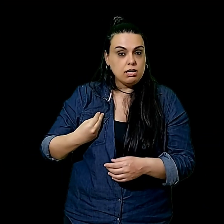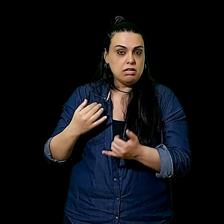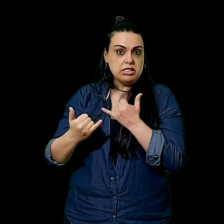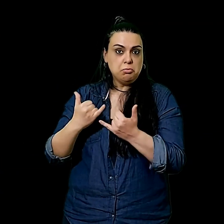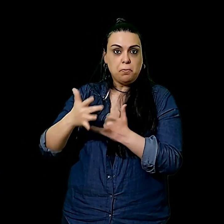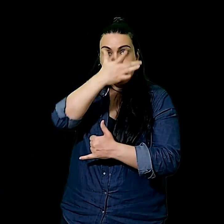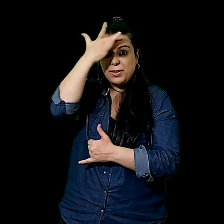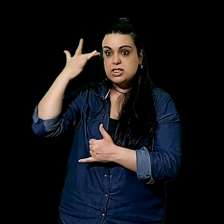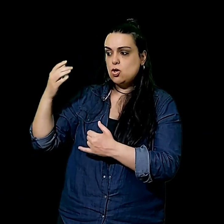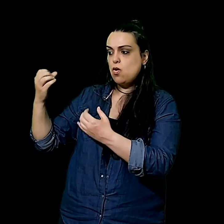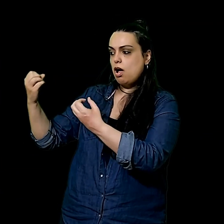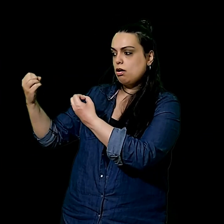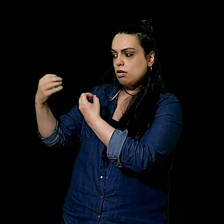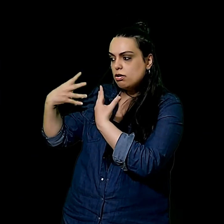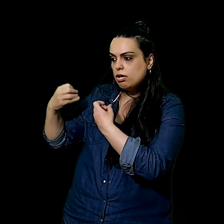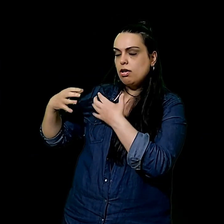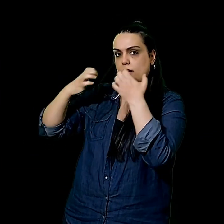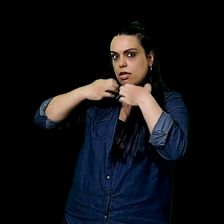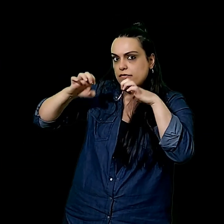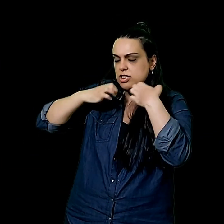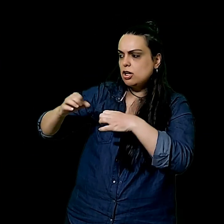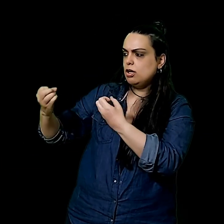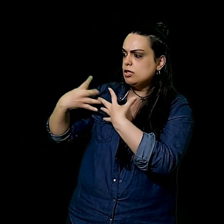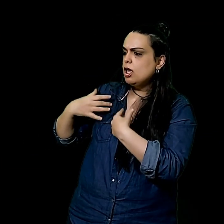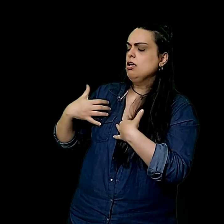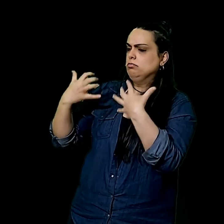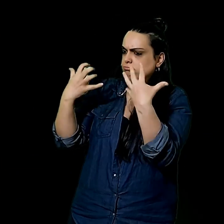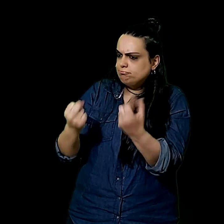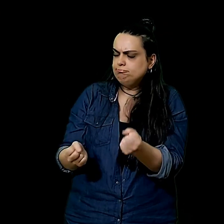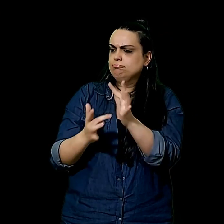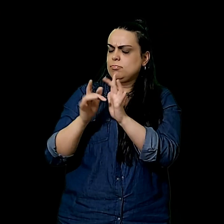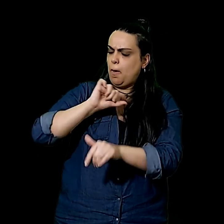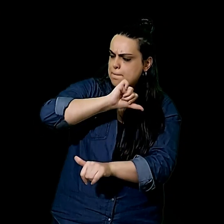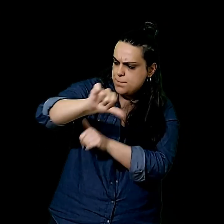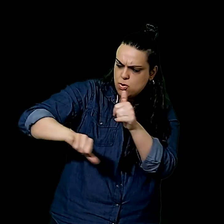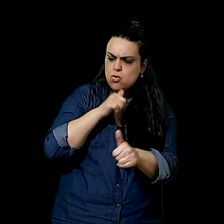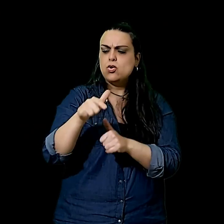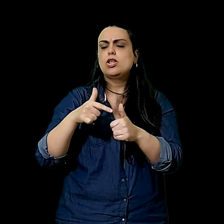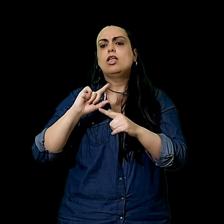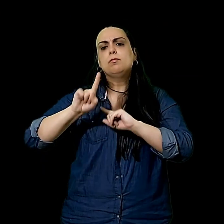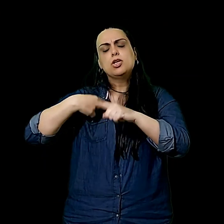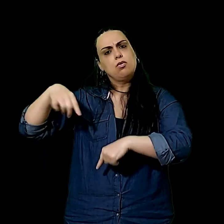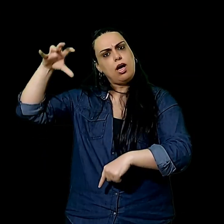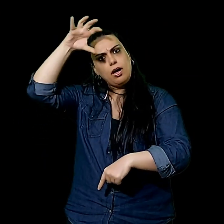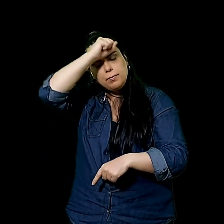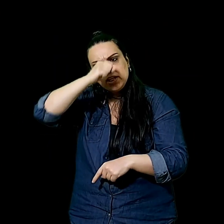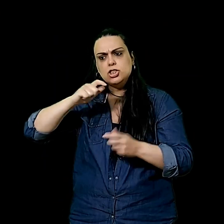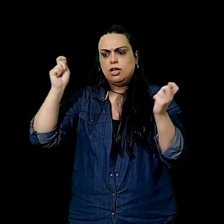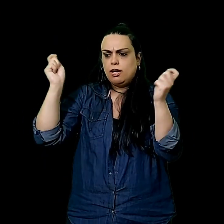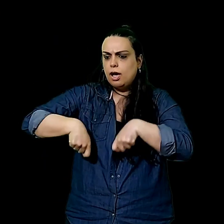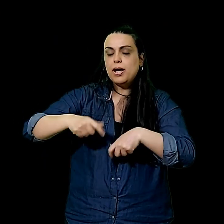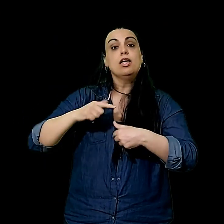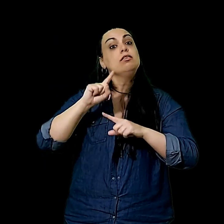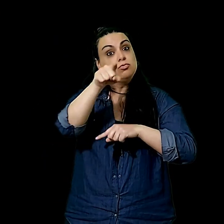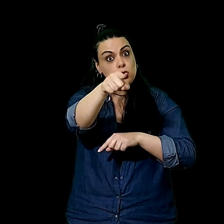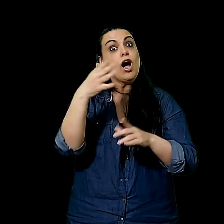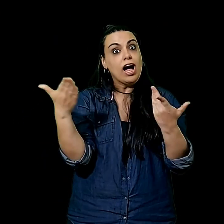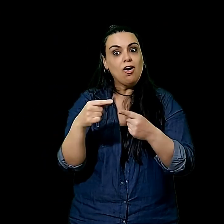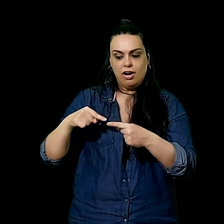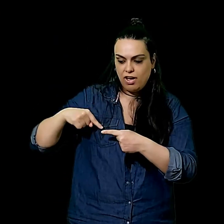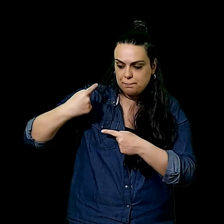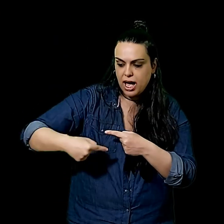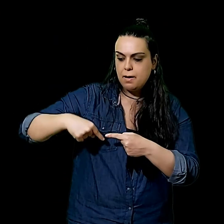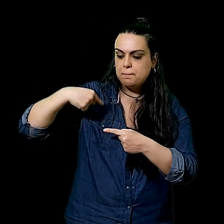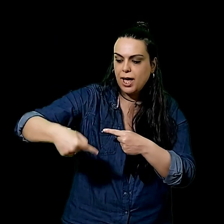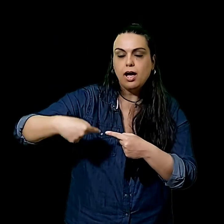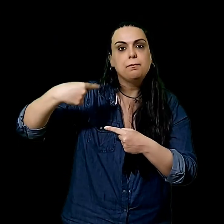passado por você, para você se tornar a pessoa que Deus quer que você seja, ou seja isso através da sua vida, para que você se torne